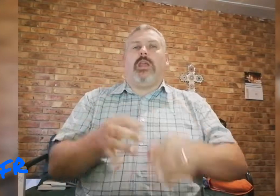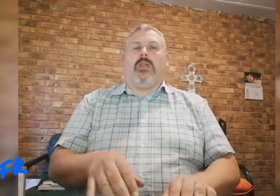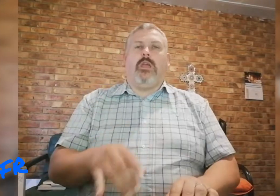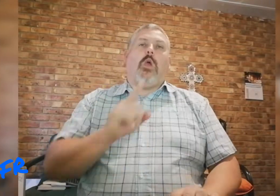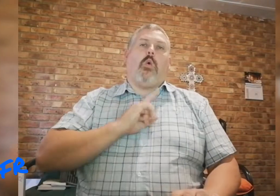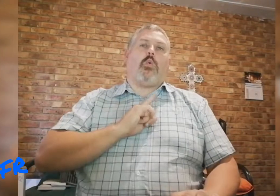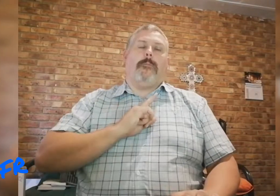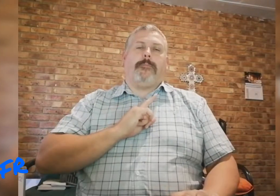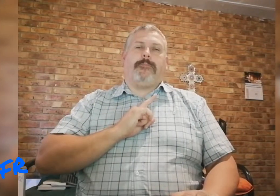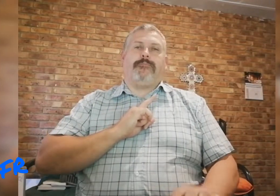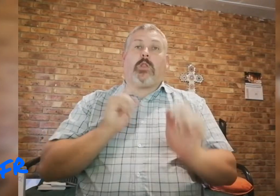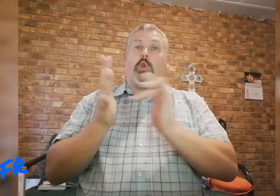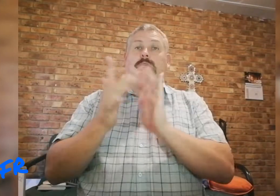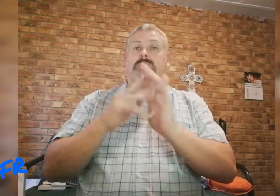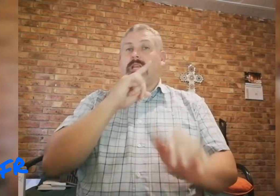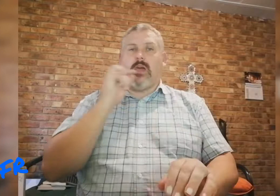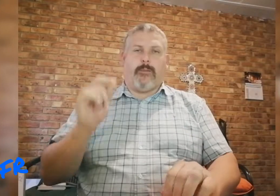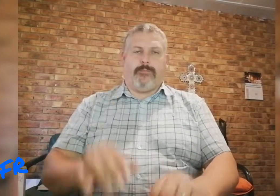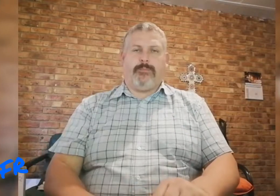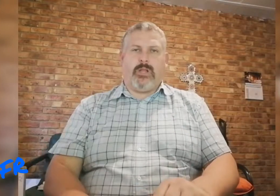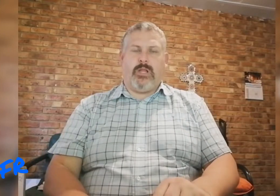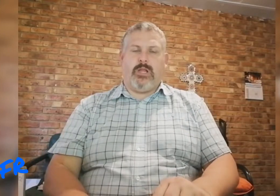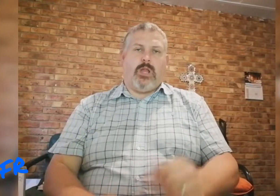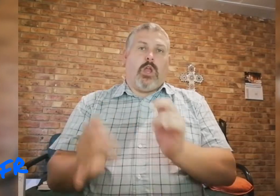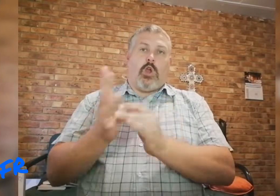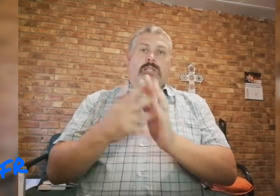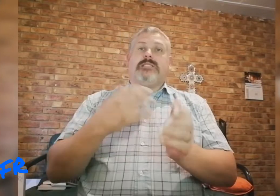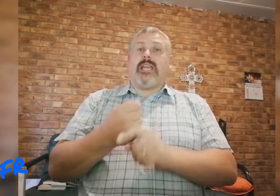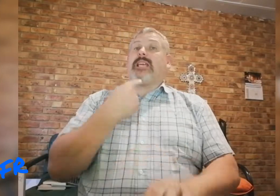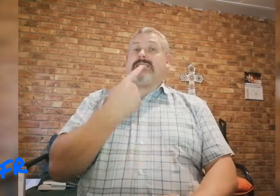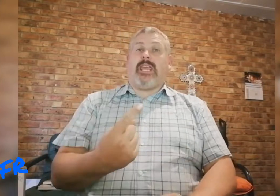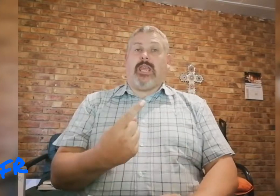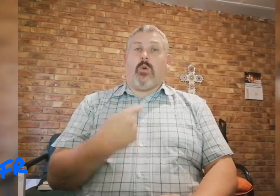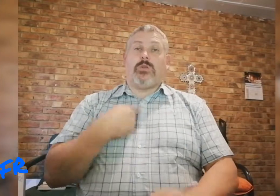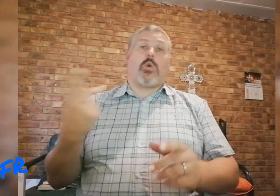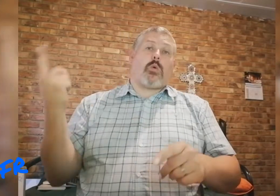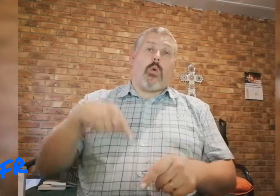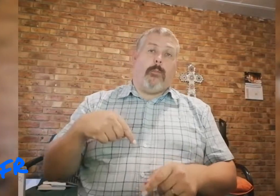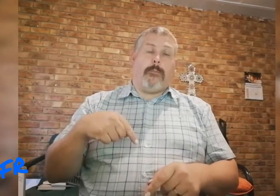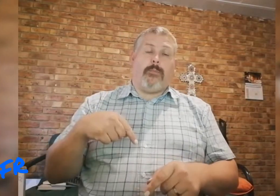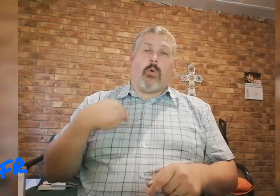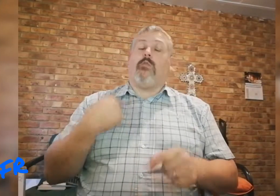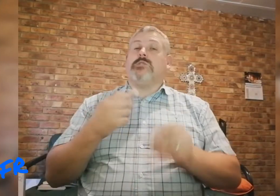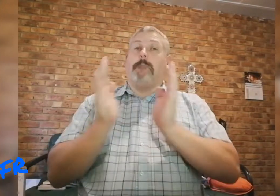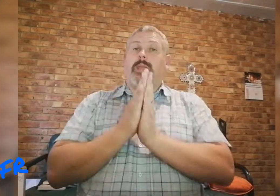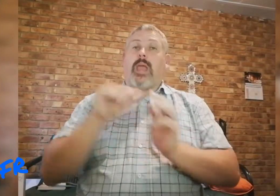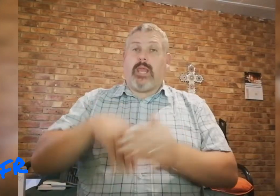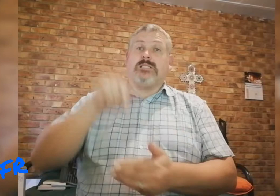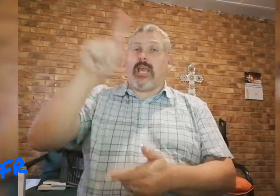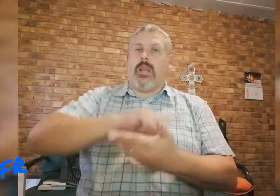verduidelik hoekom Jesus' naam. Jesus het gesê, ons kom, of ons bid in sy